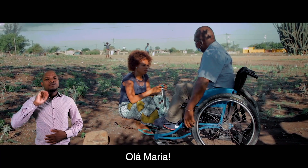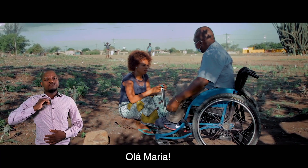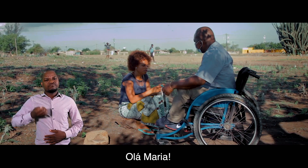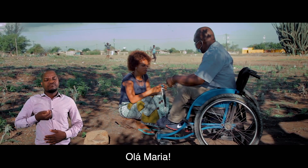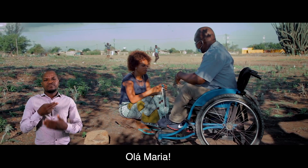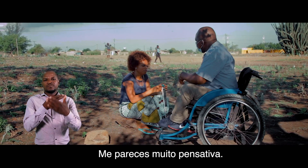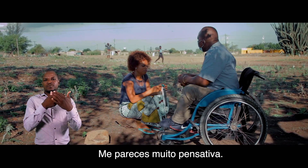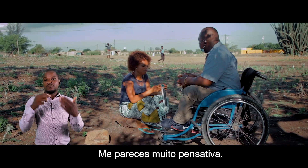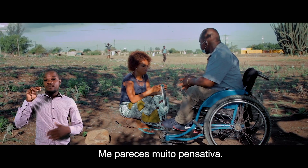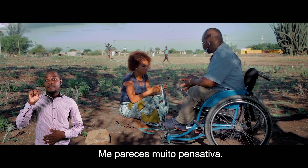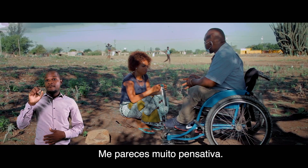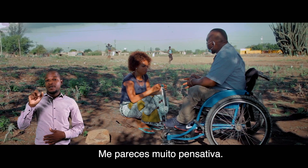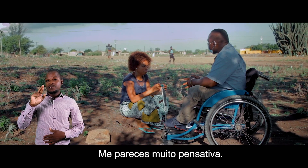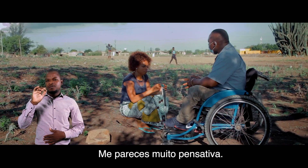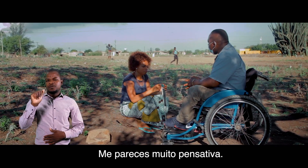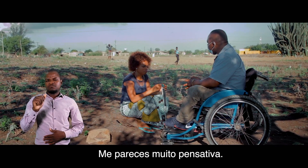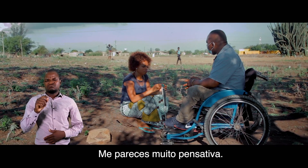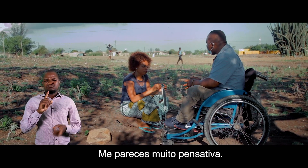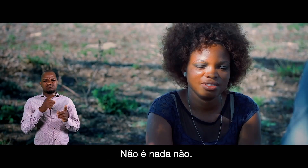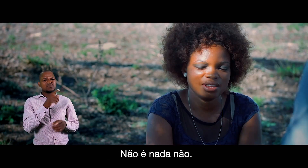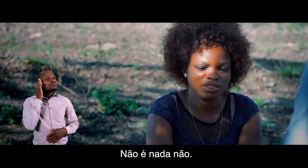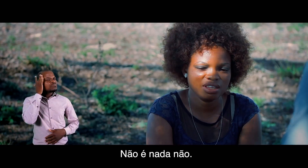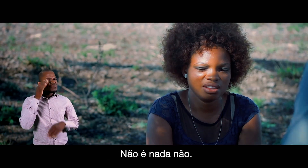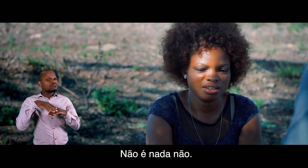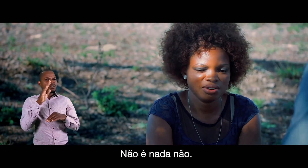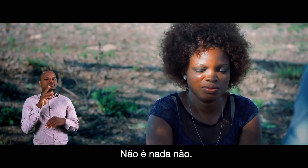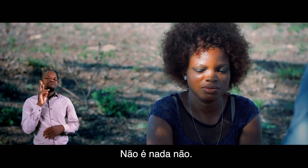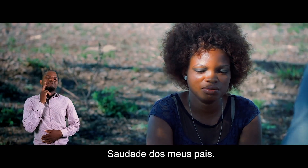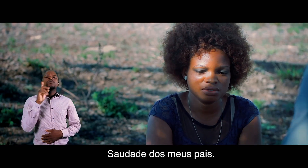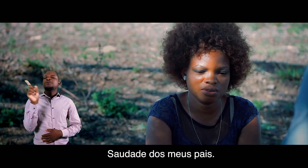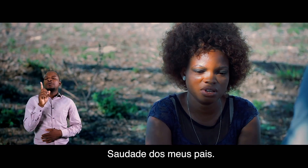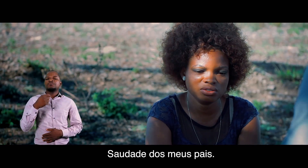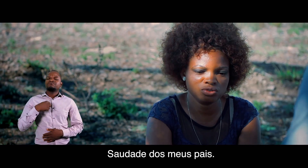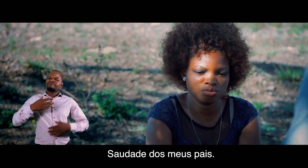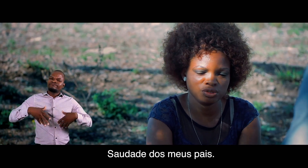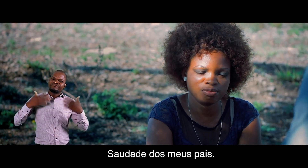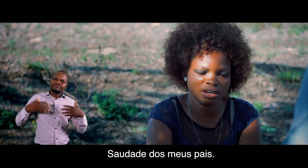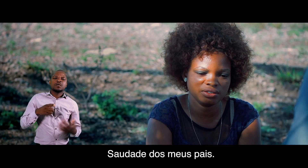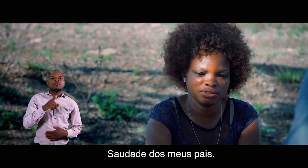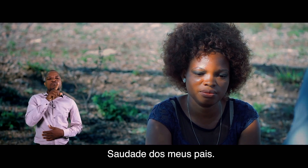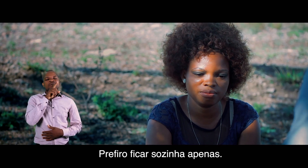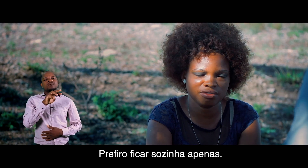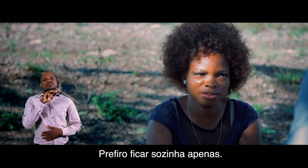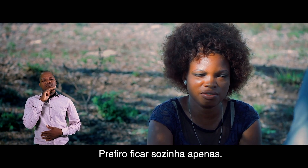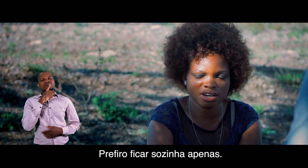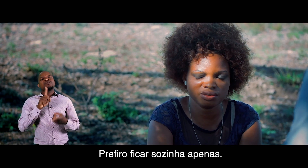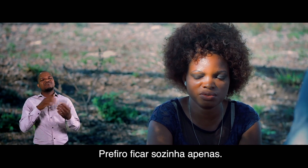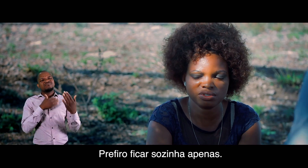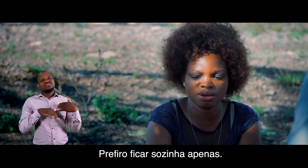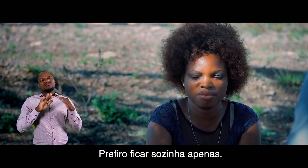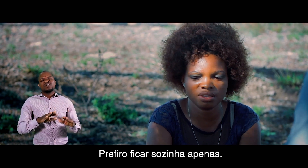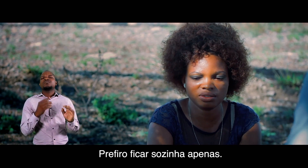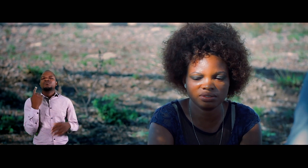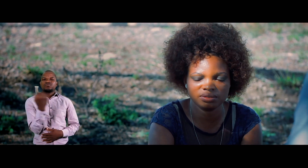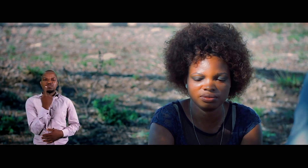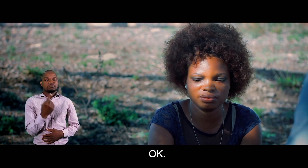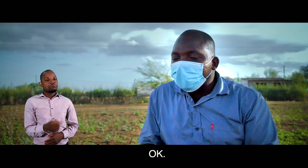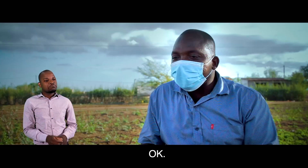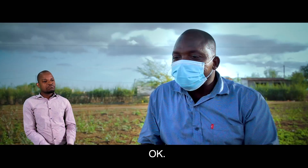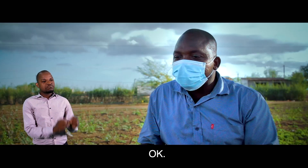Olá, Maria. Me pareces muito pensativa. Não é nada não. Saudade dos meus pais. Prefiro ficar sozinha